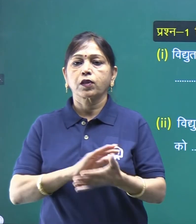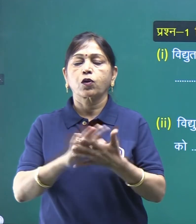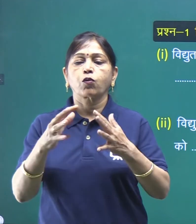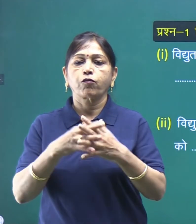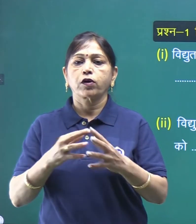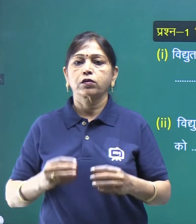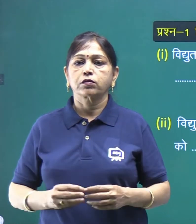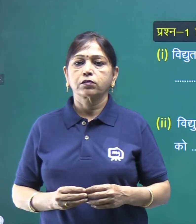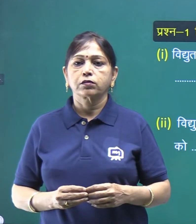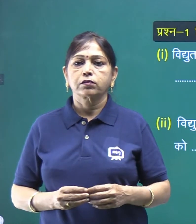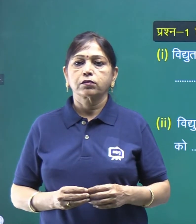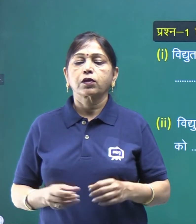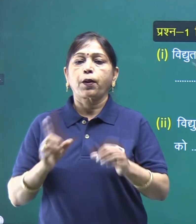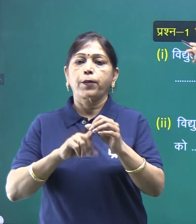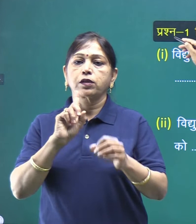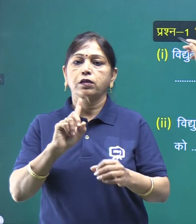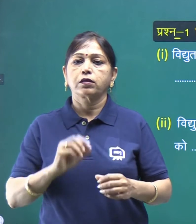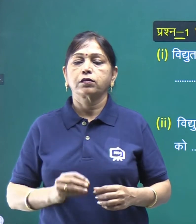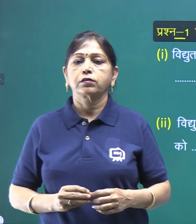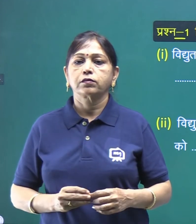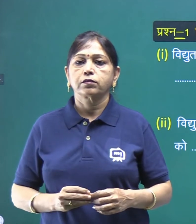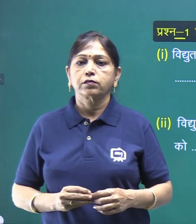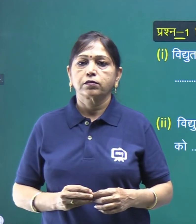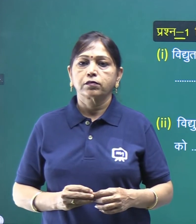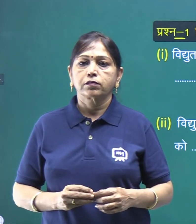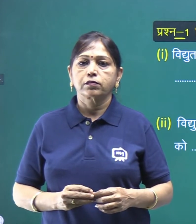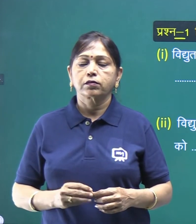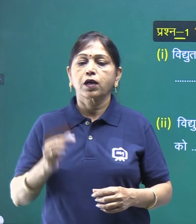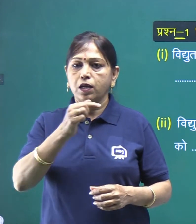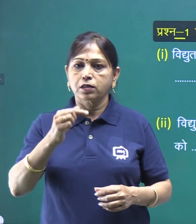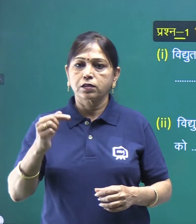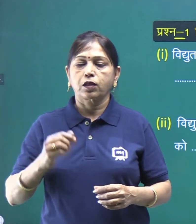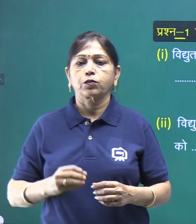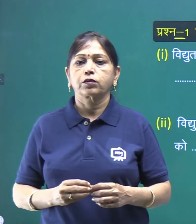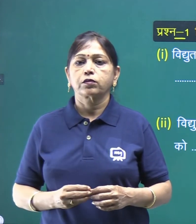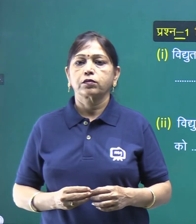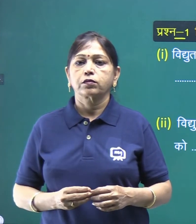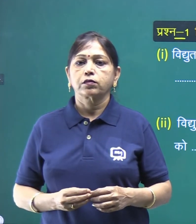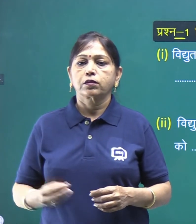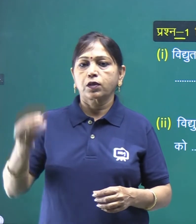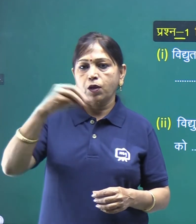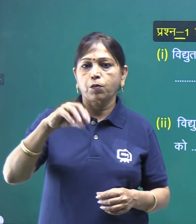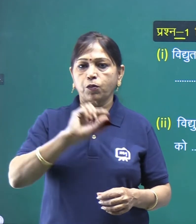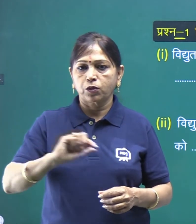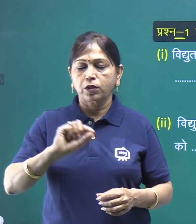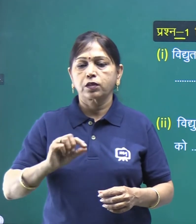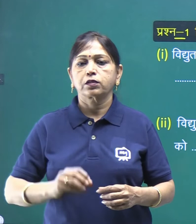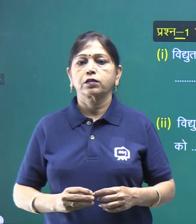कार्य प्रश्न 1, रिक्त स्थानों की पूर्ति